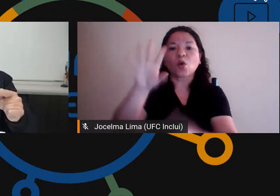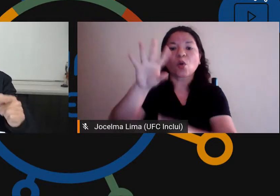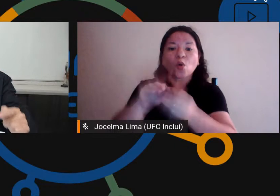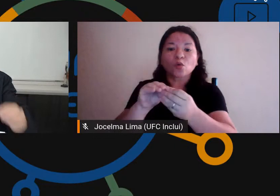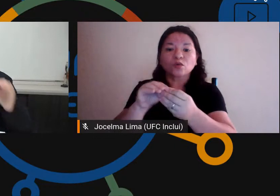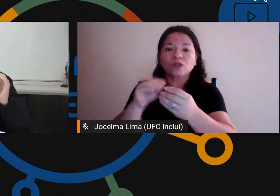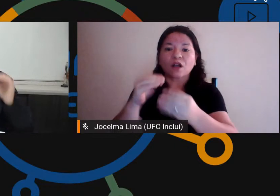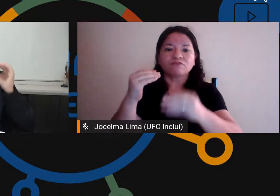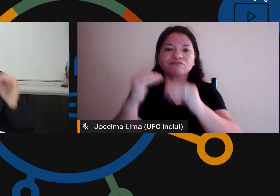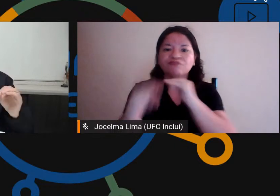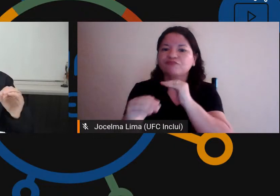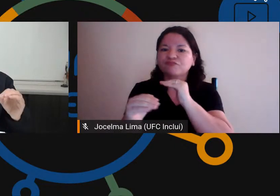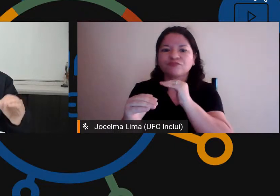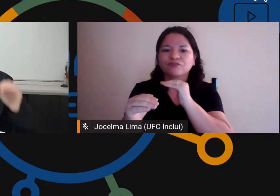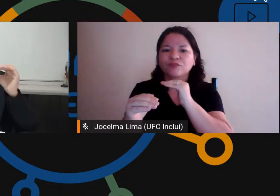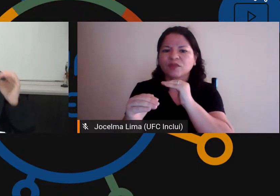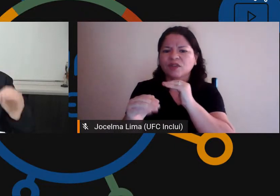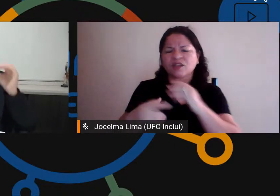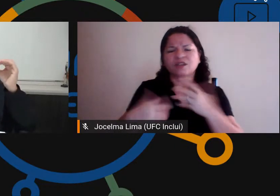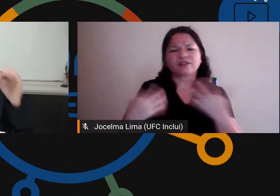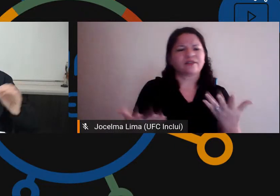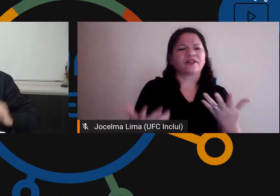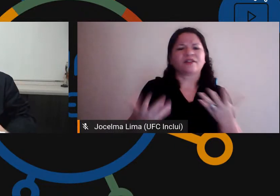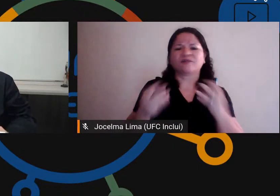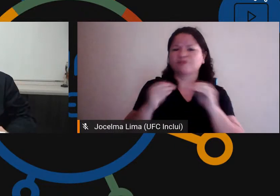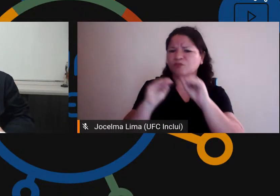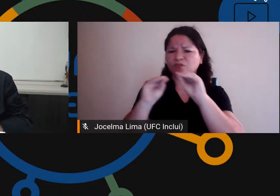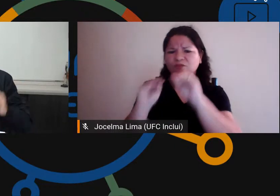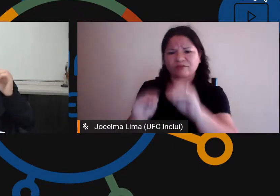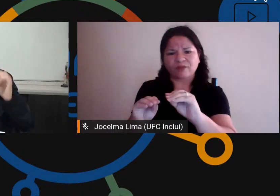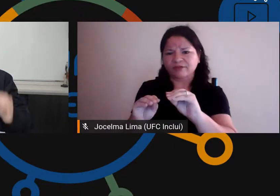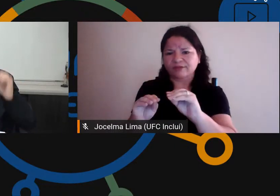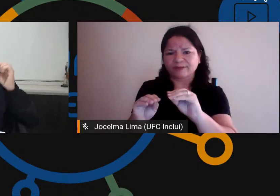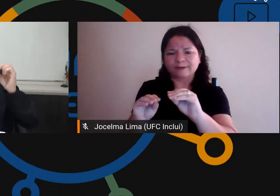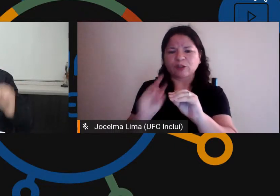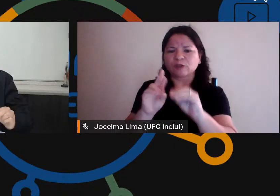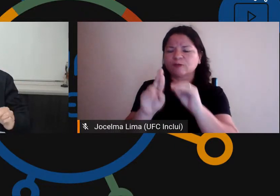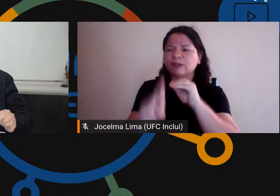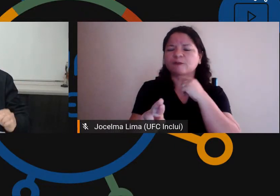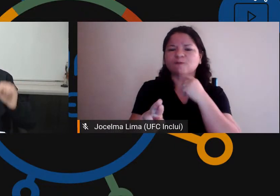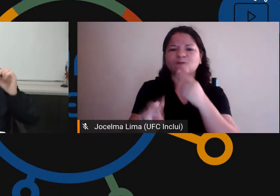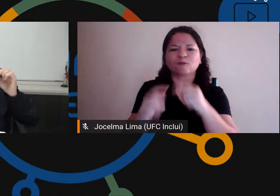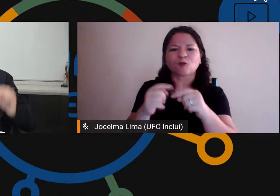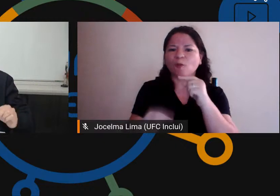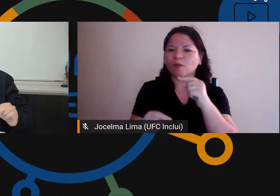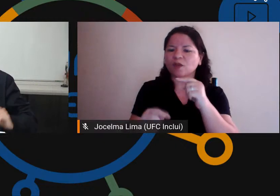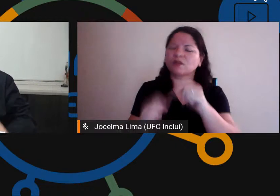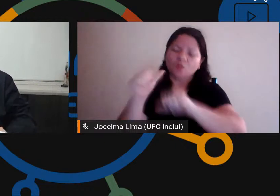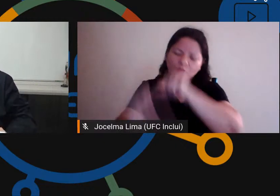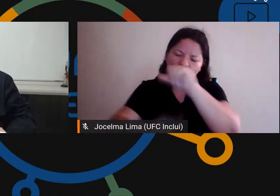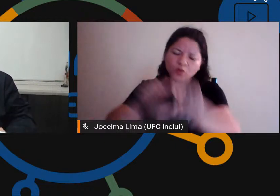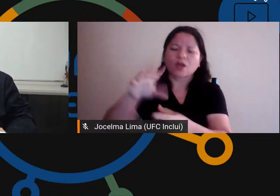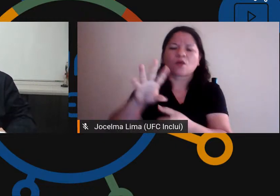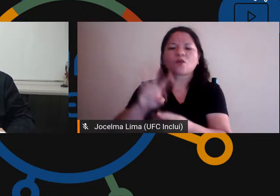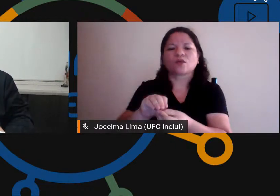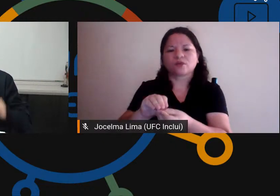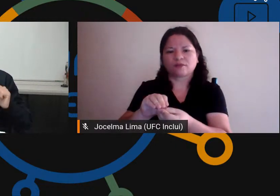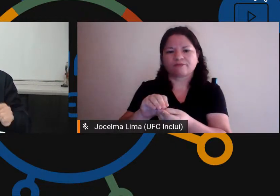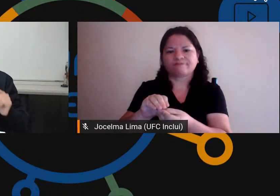a sua conclusão, necessariamente mude a conclusão. Honestidade intelectual é o ponto-chave para o